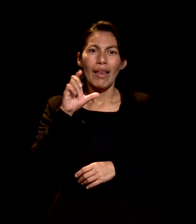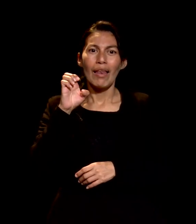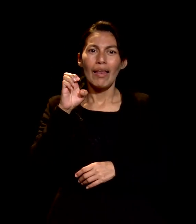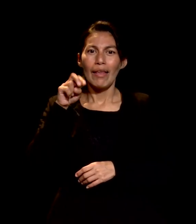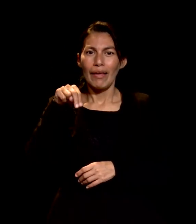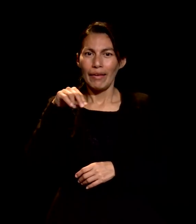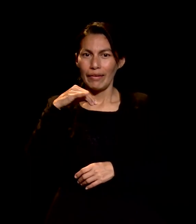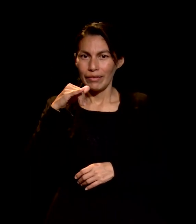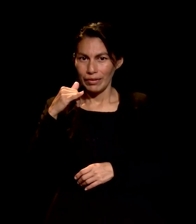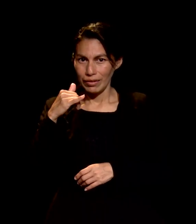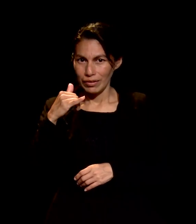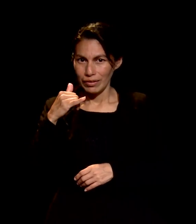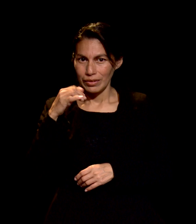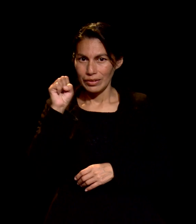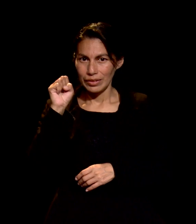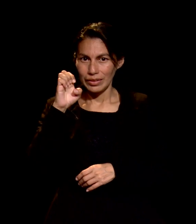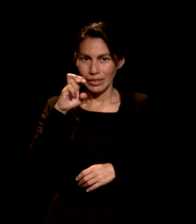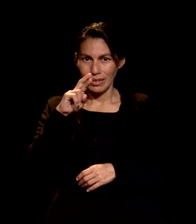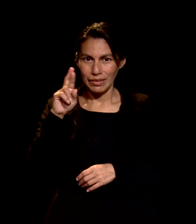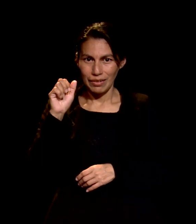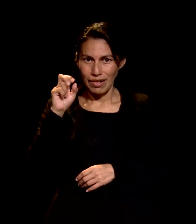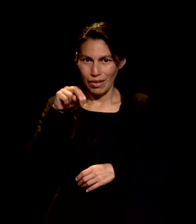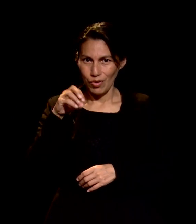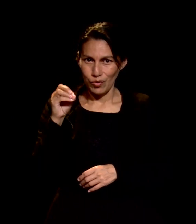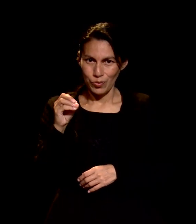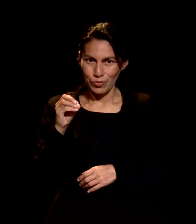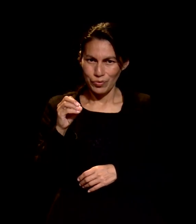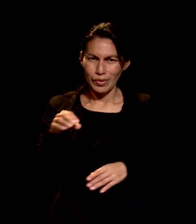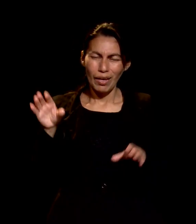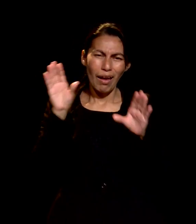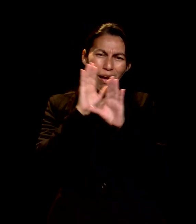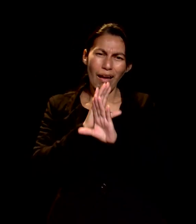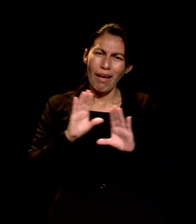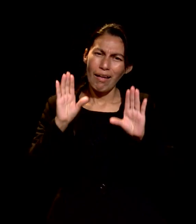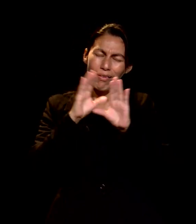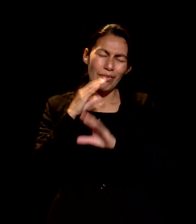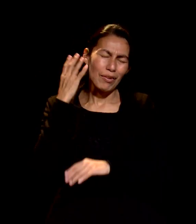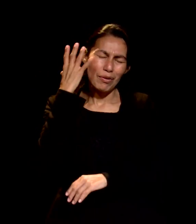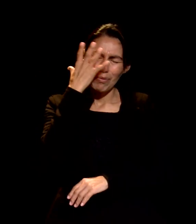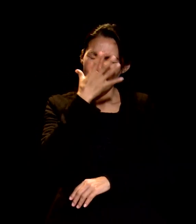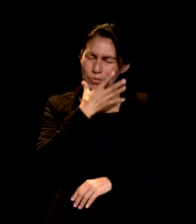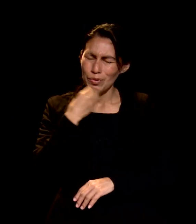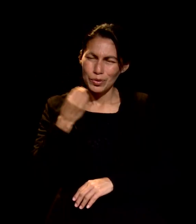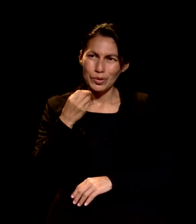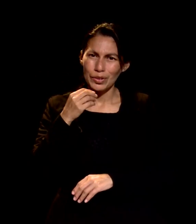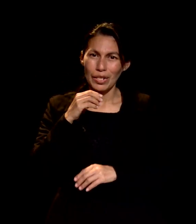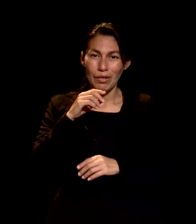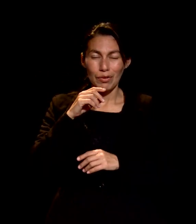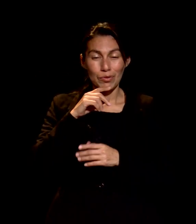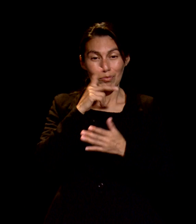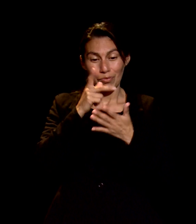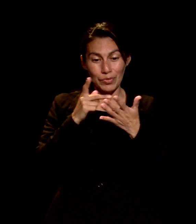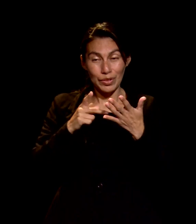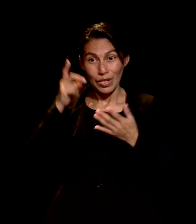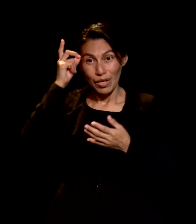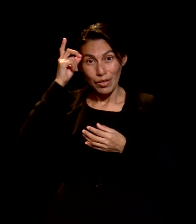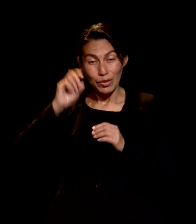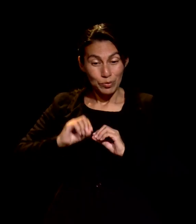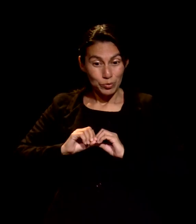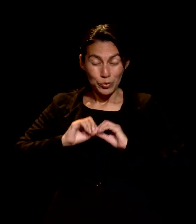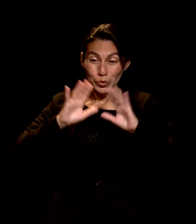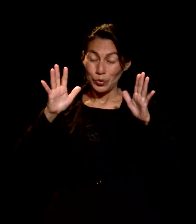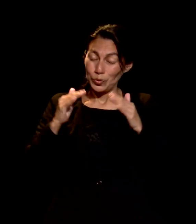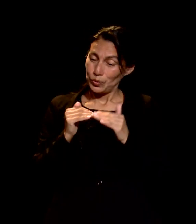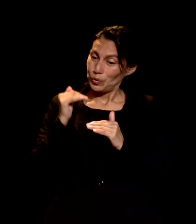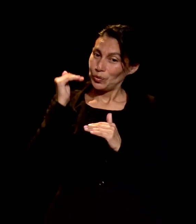escuchan cantando una melodía que exaltan los planes perfectos que Dios tiene